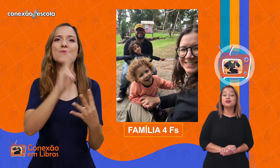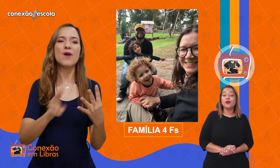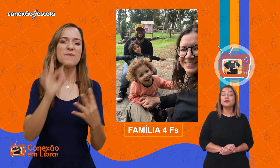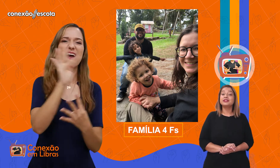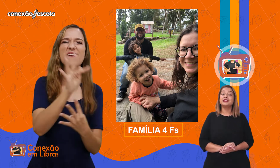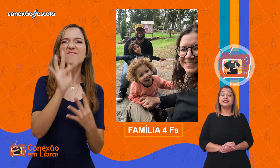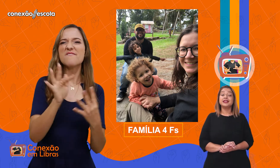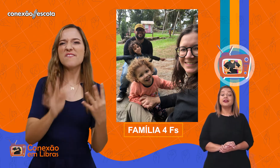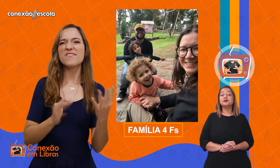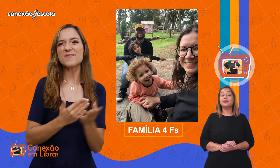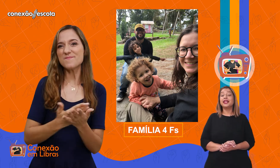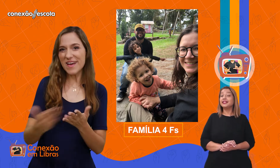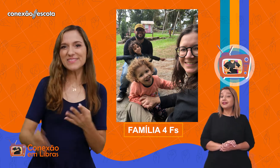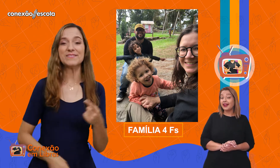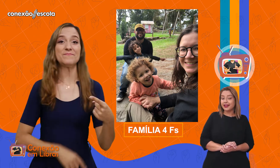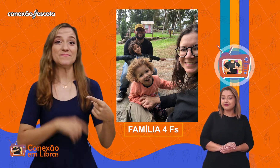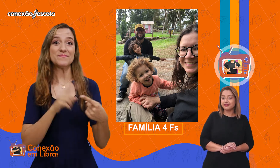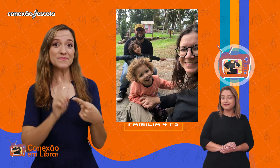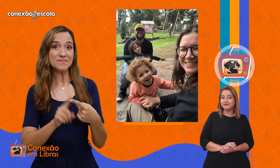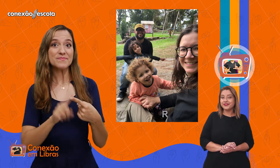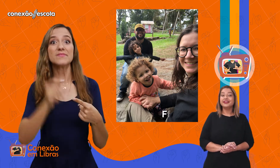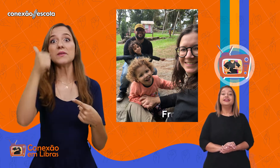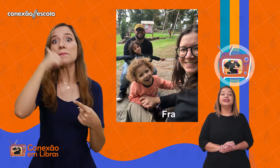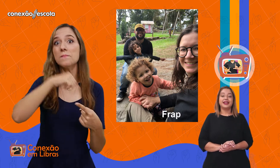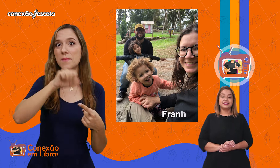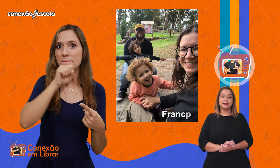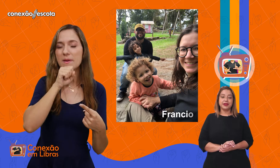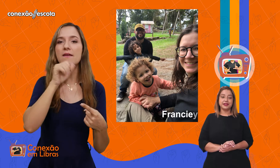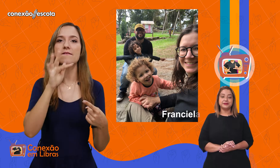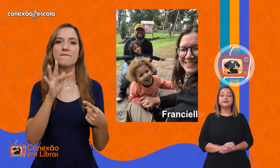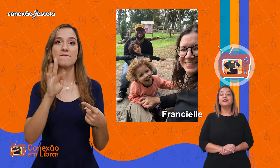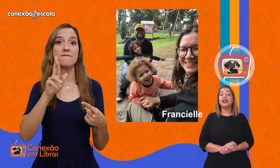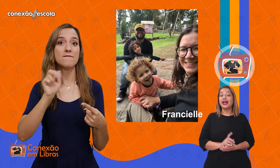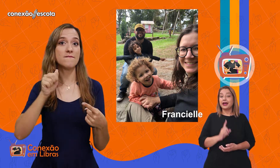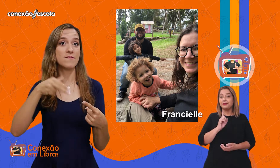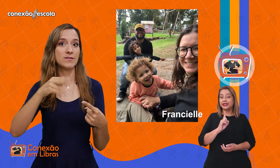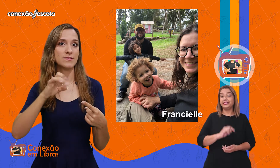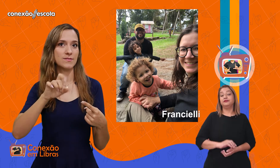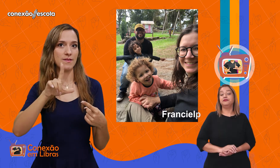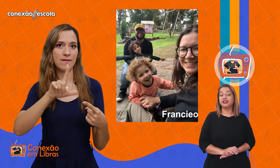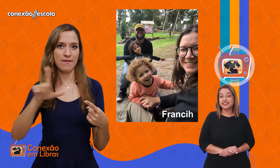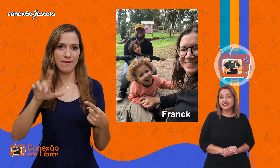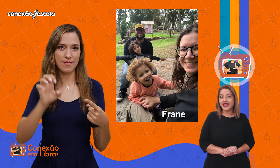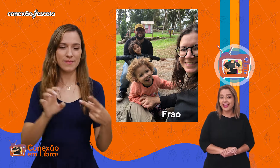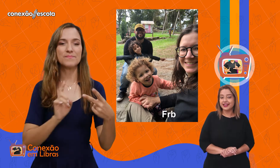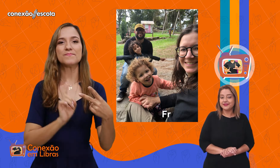nomes iniciados pela letra F, a saber, a mãe Franciele,